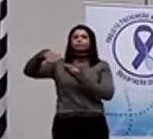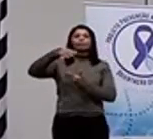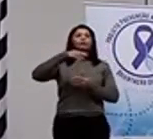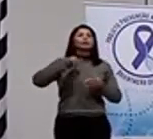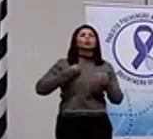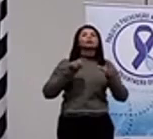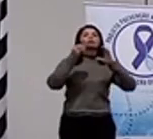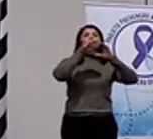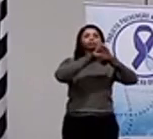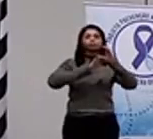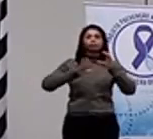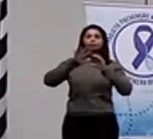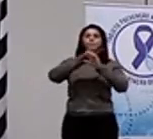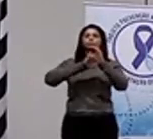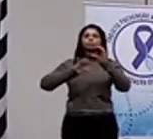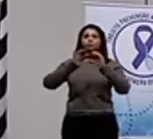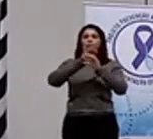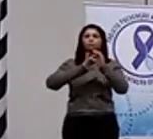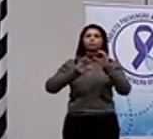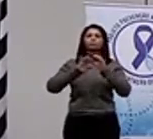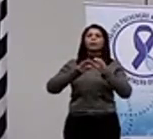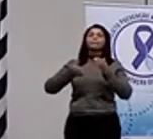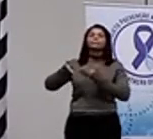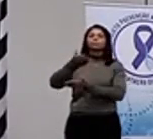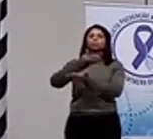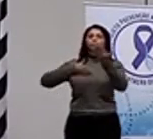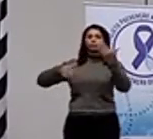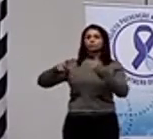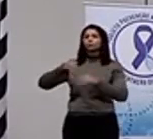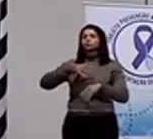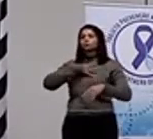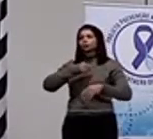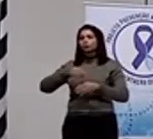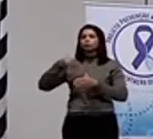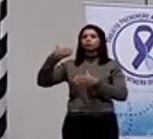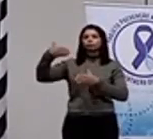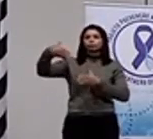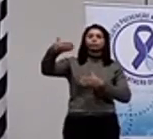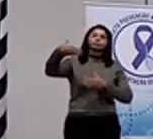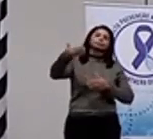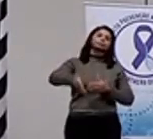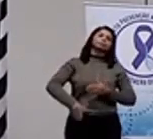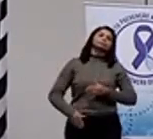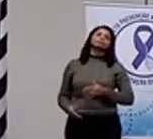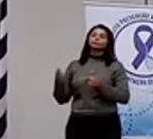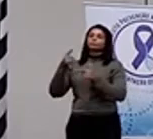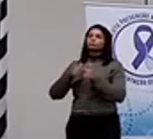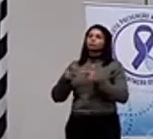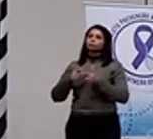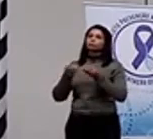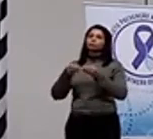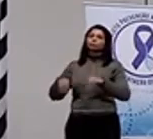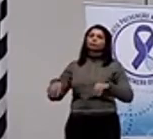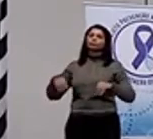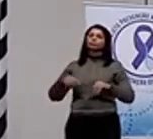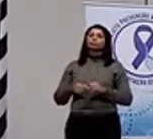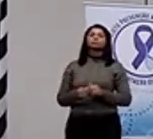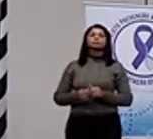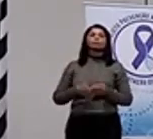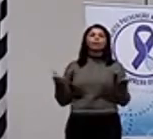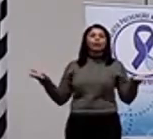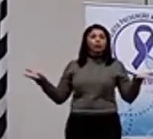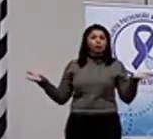nas gônadas, e isso foi passado adiante para os filhos, e aí surgiram vários defeitos congênitos. Até hoje há